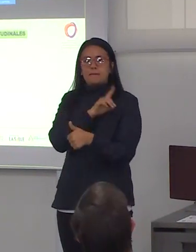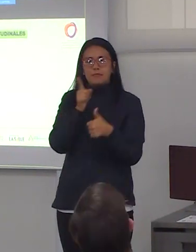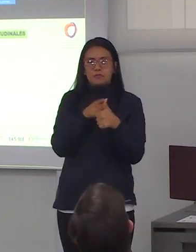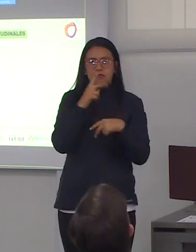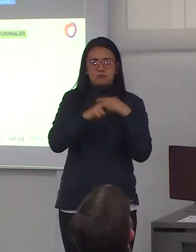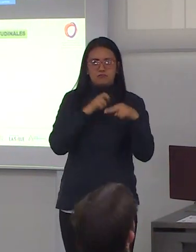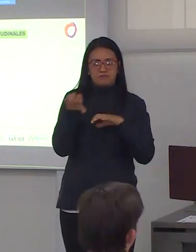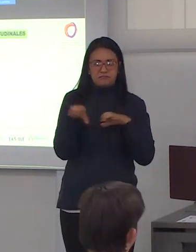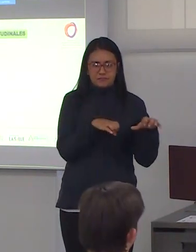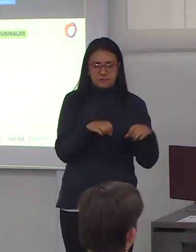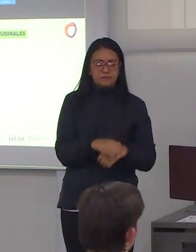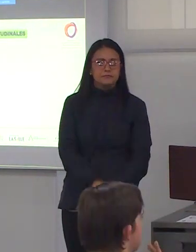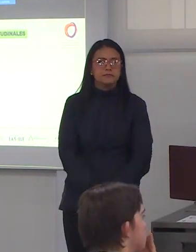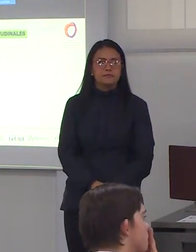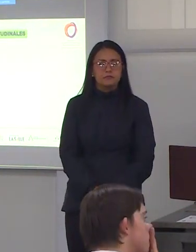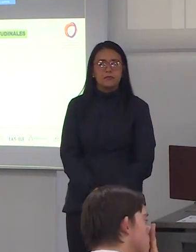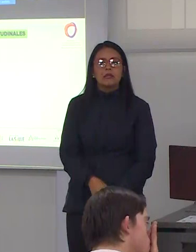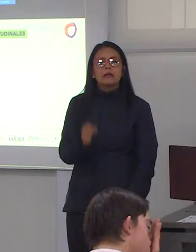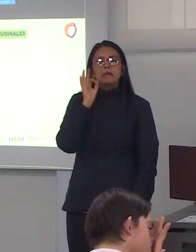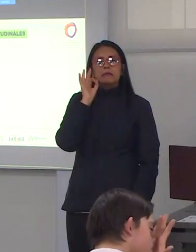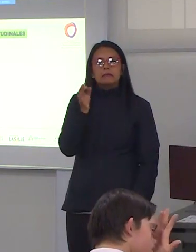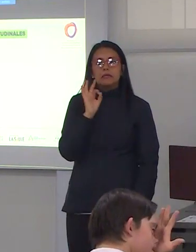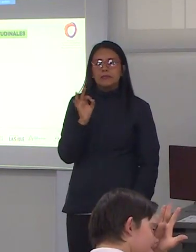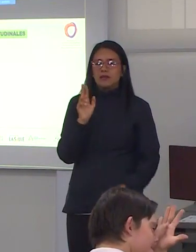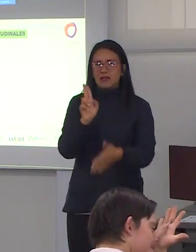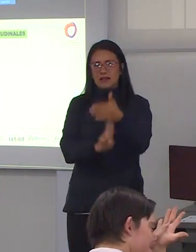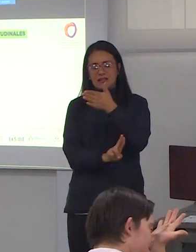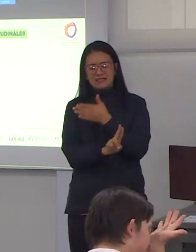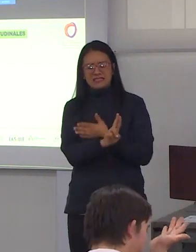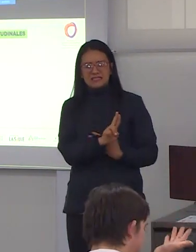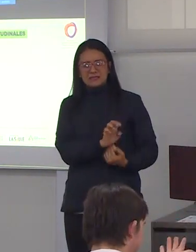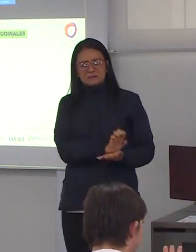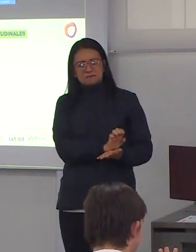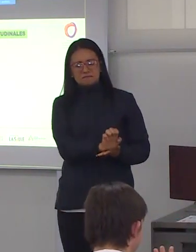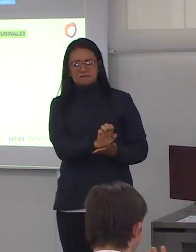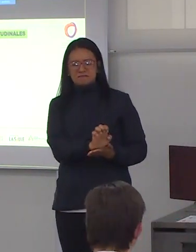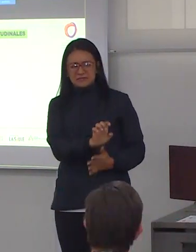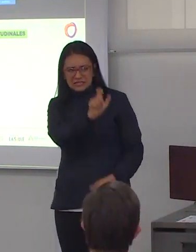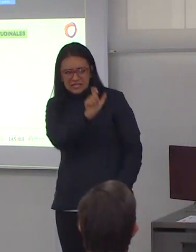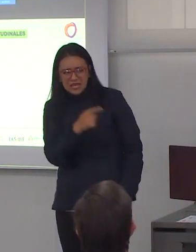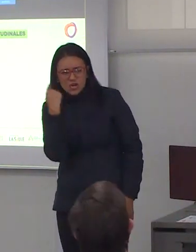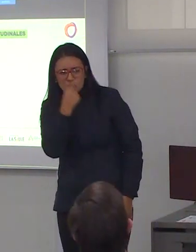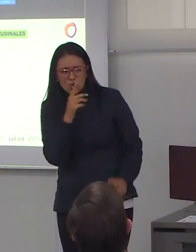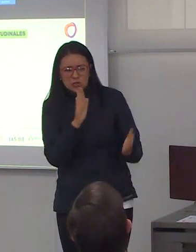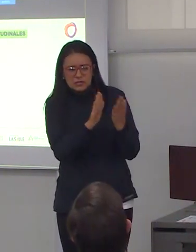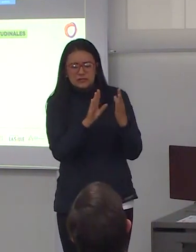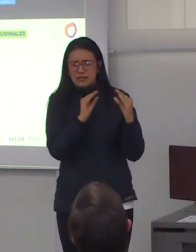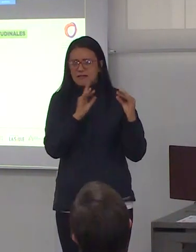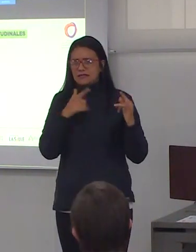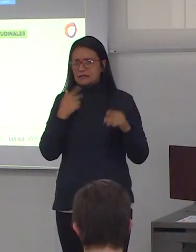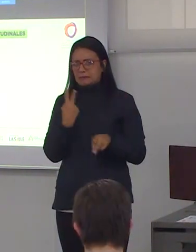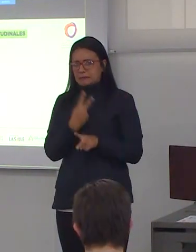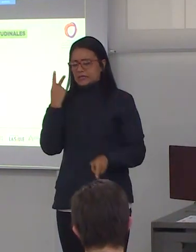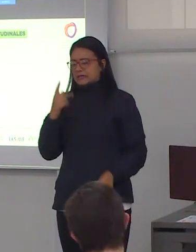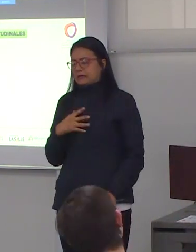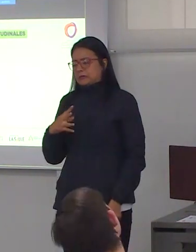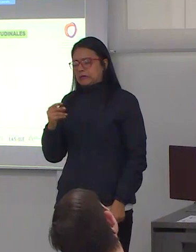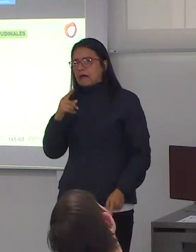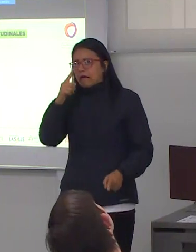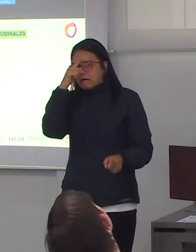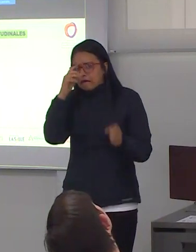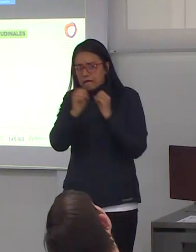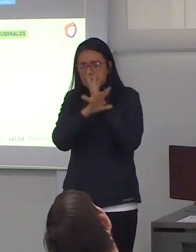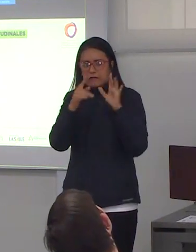actitudinales siempre está el estigma el rechazo y ese está loco no podemos hablar con él cuidado es peligroso tenemos el